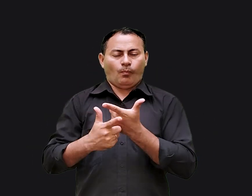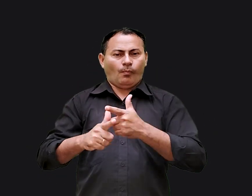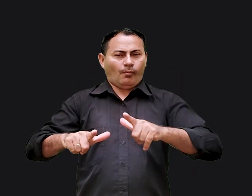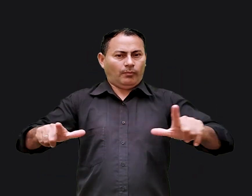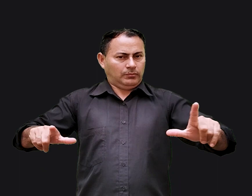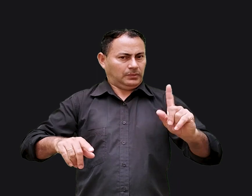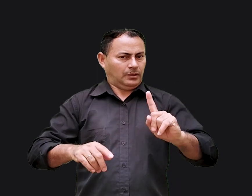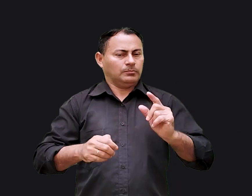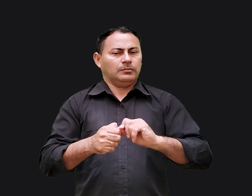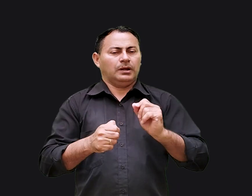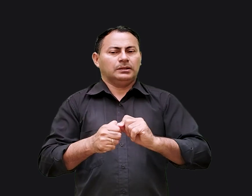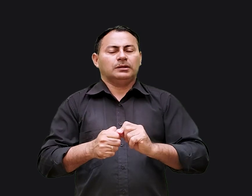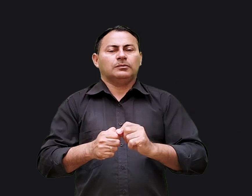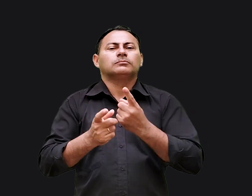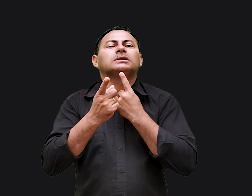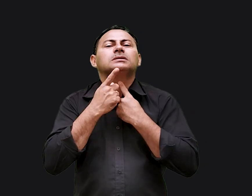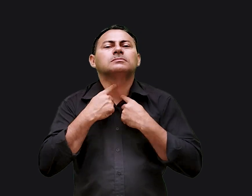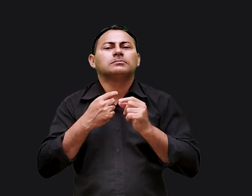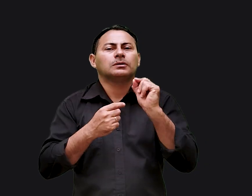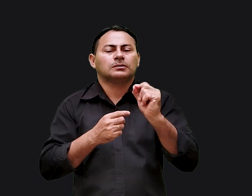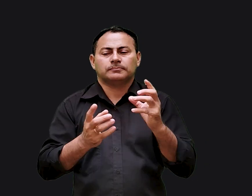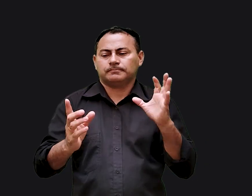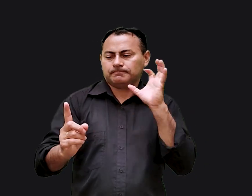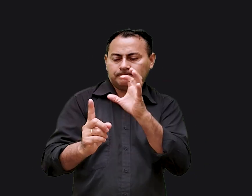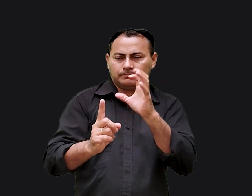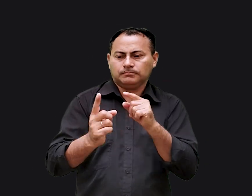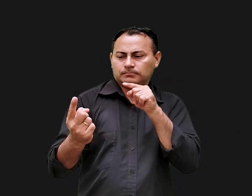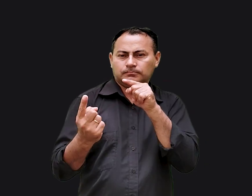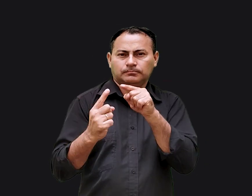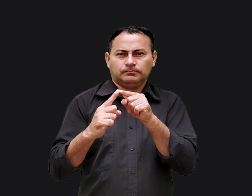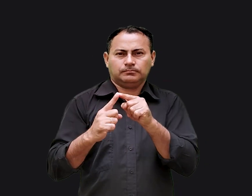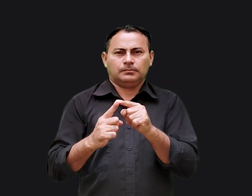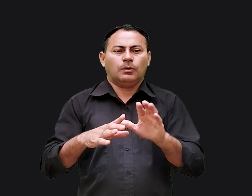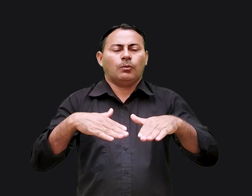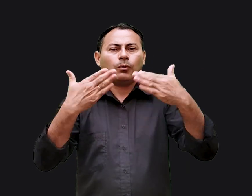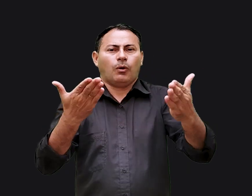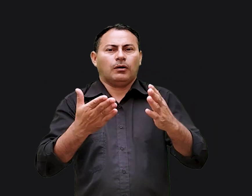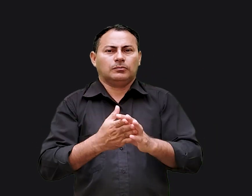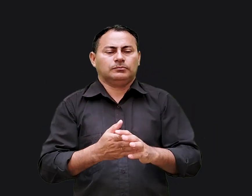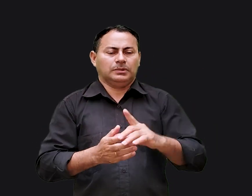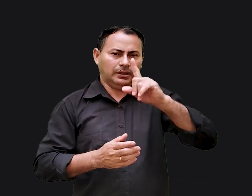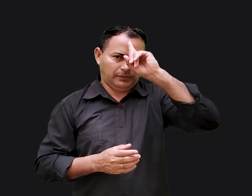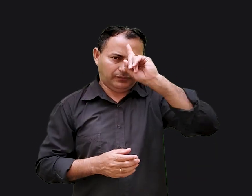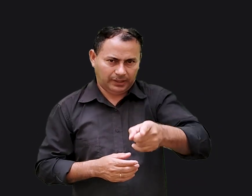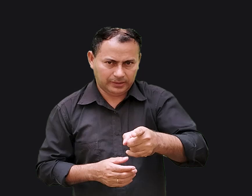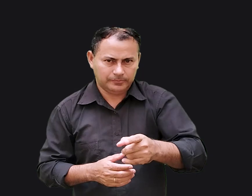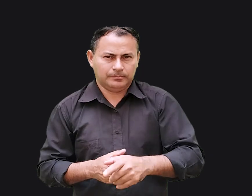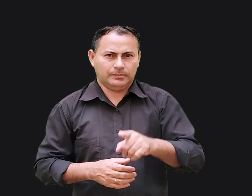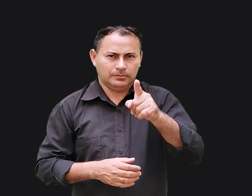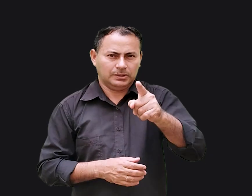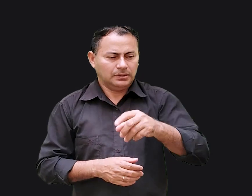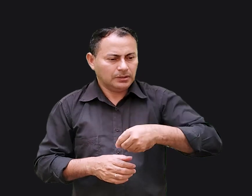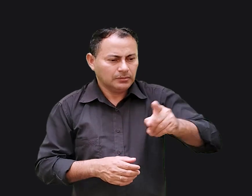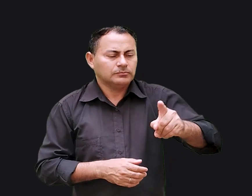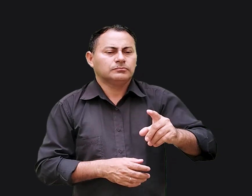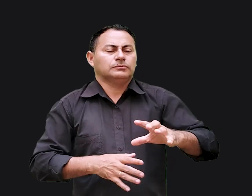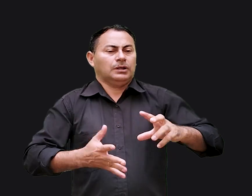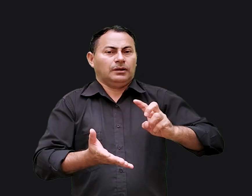vazia, mas fará o que desejo e atingirá o propósito para o qual a enviei. Vocês sairão em júbilo e